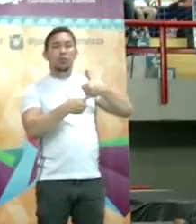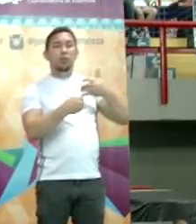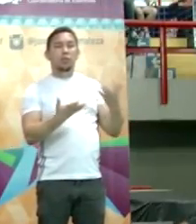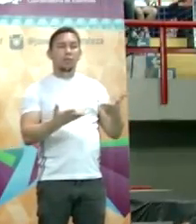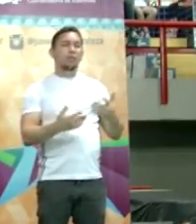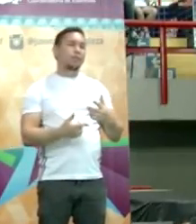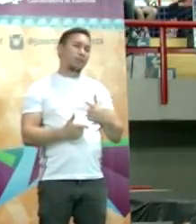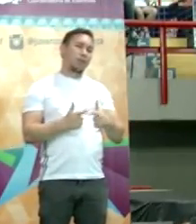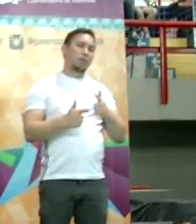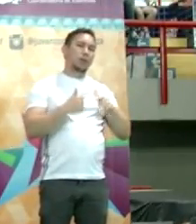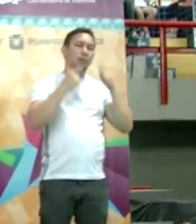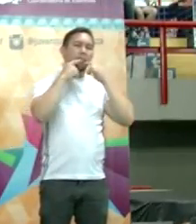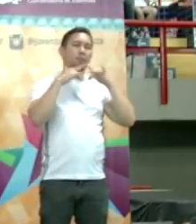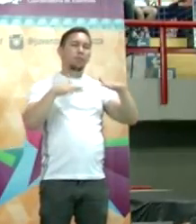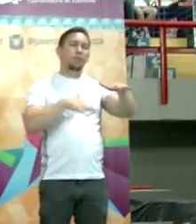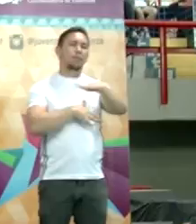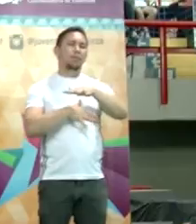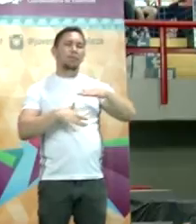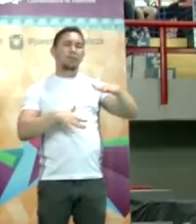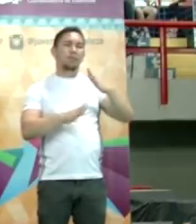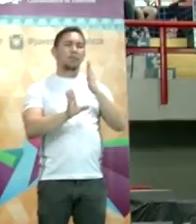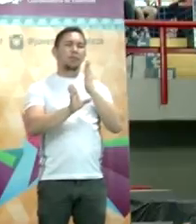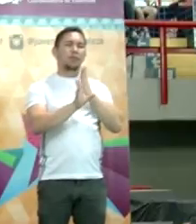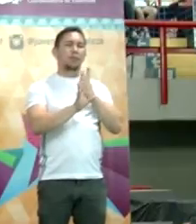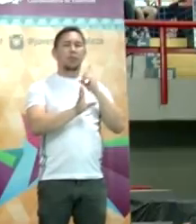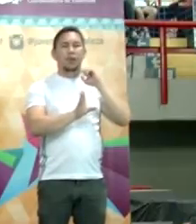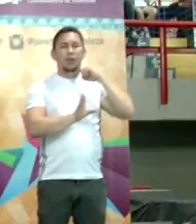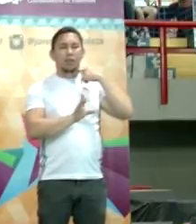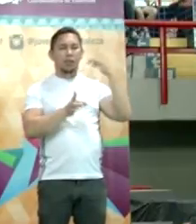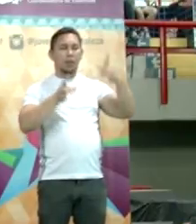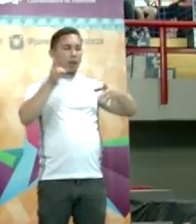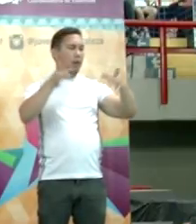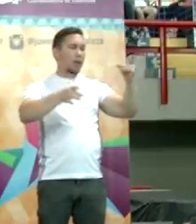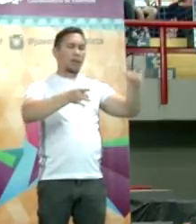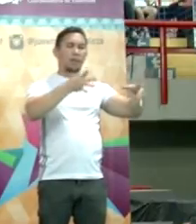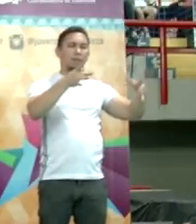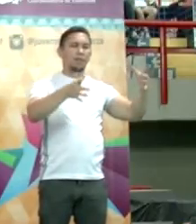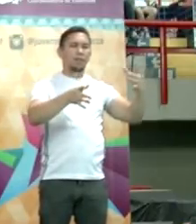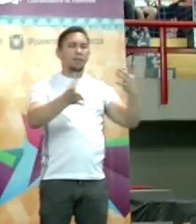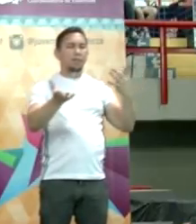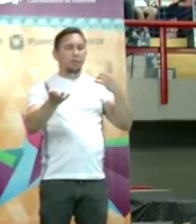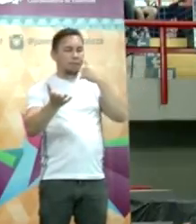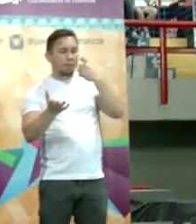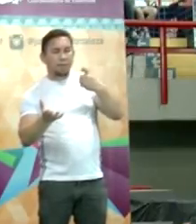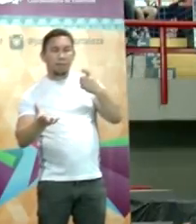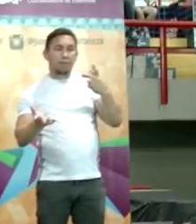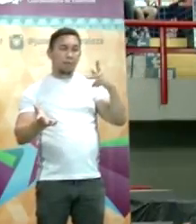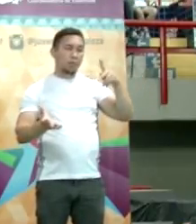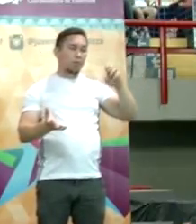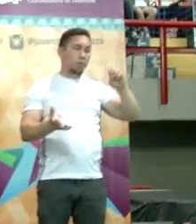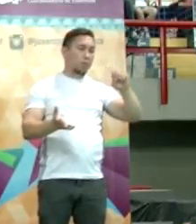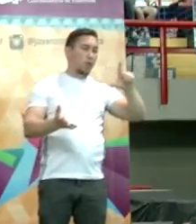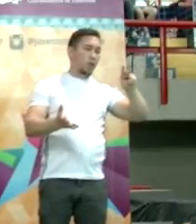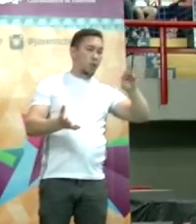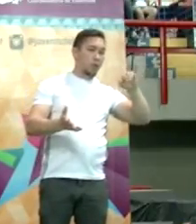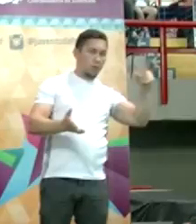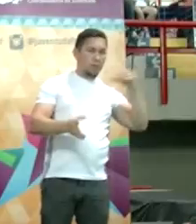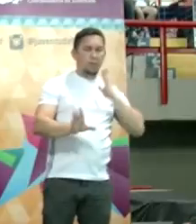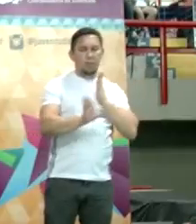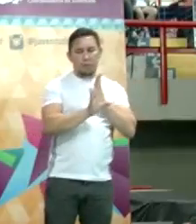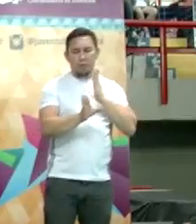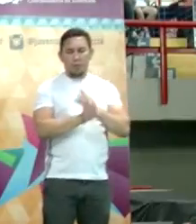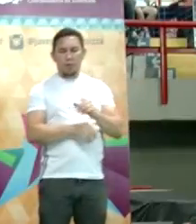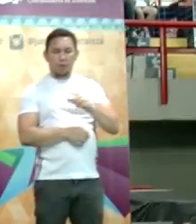Problemas ambientais decorrentes da poluição. Bem, quando os combustíveis fósseis são